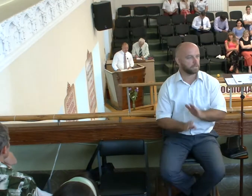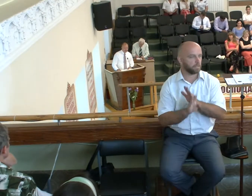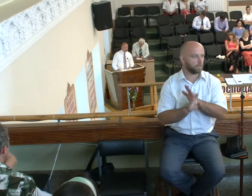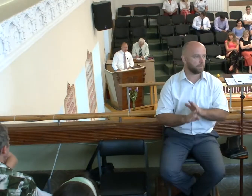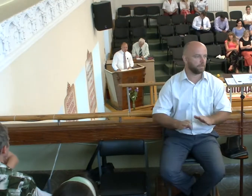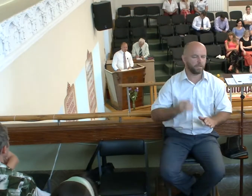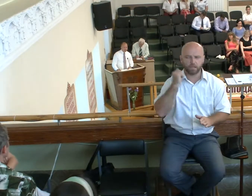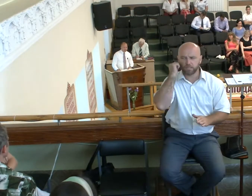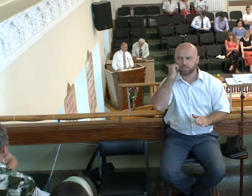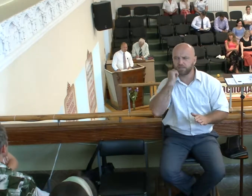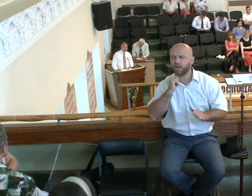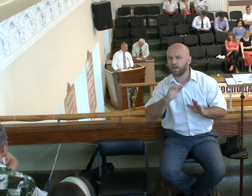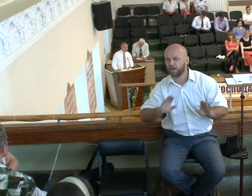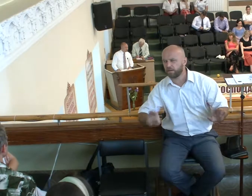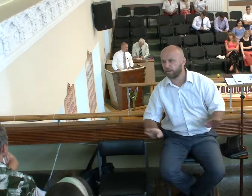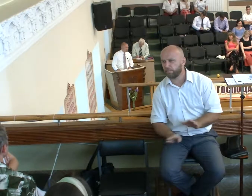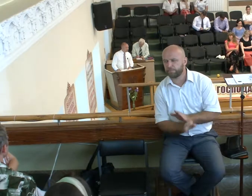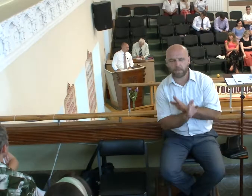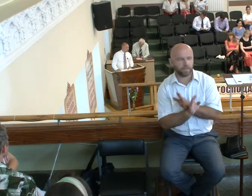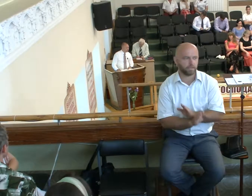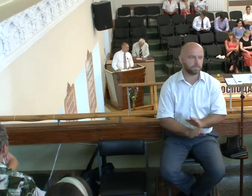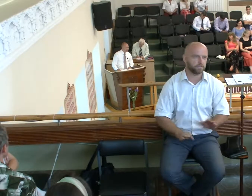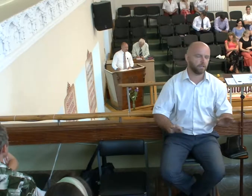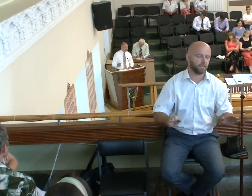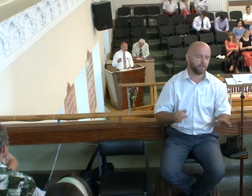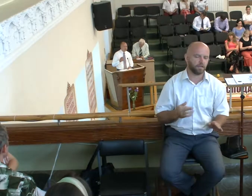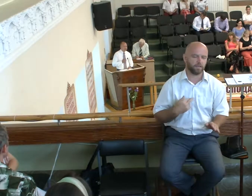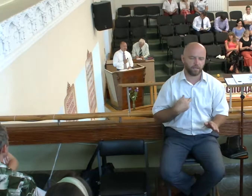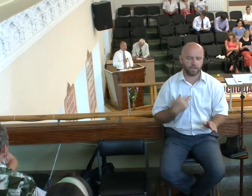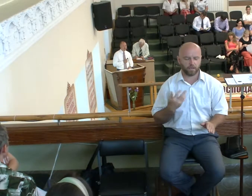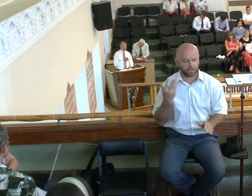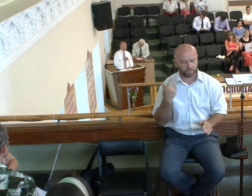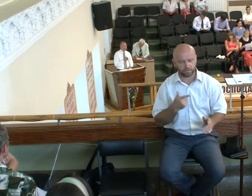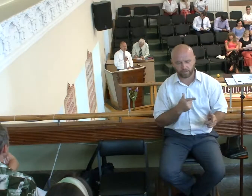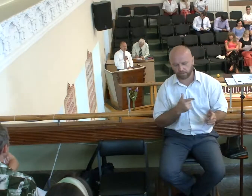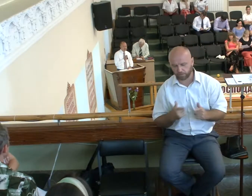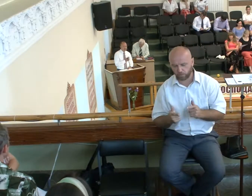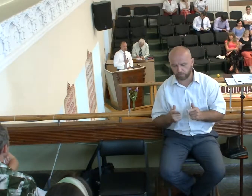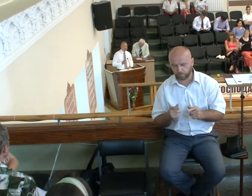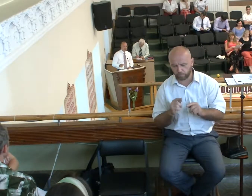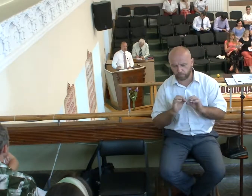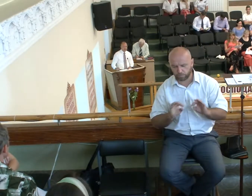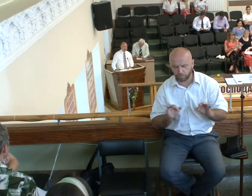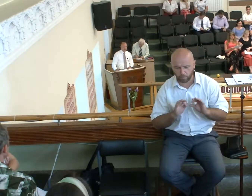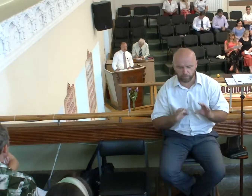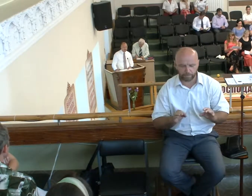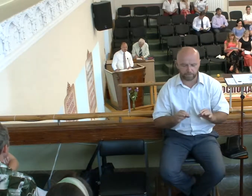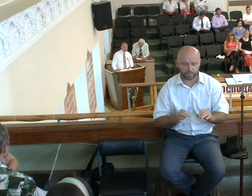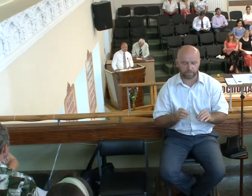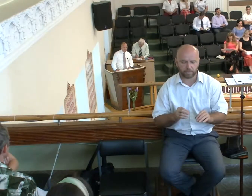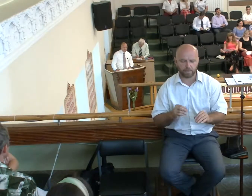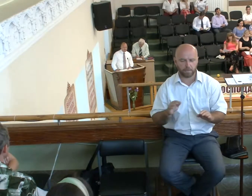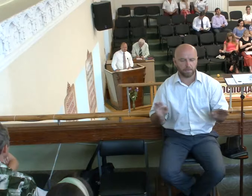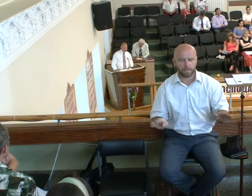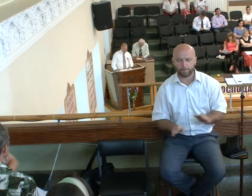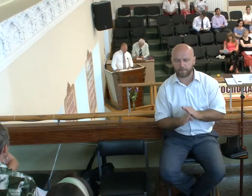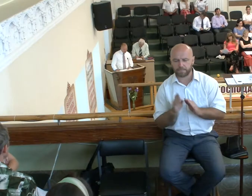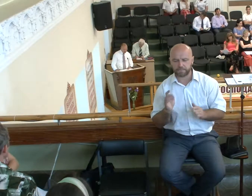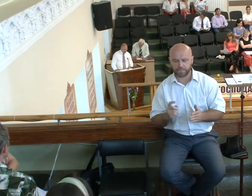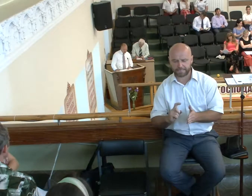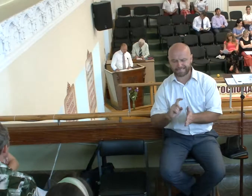которая, вот, когда готовил эту проповедь, она так зацепила меня, знаете, зацепила за живое.